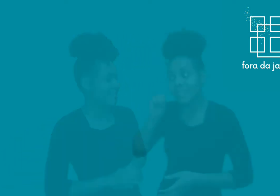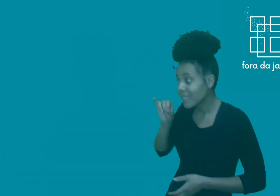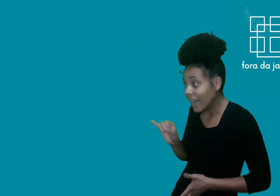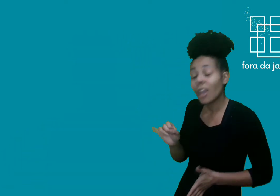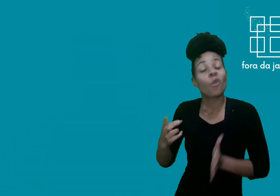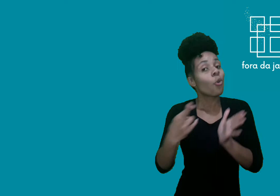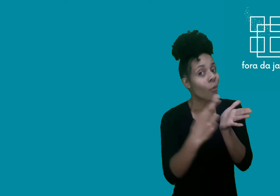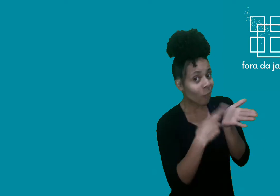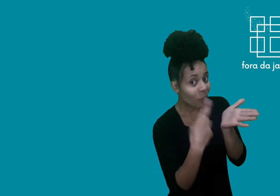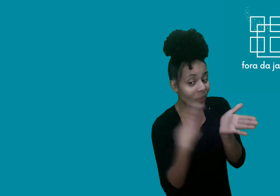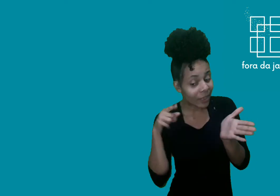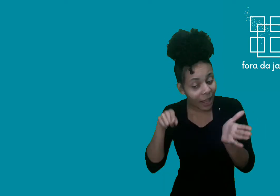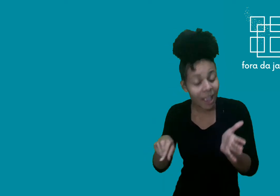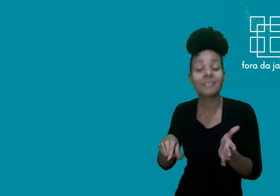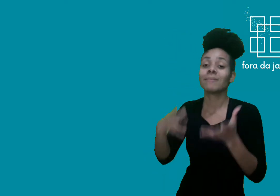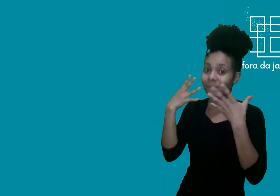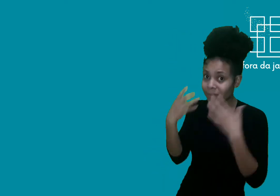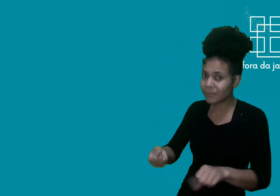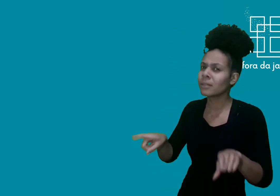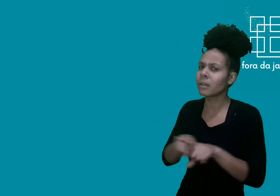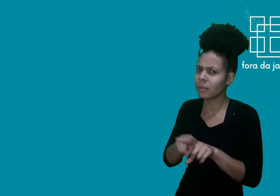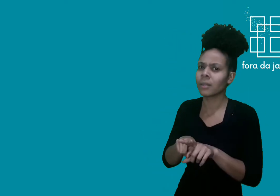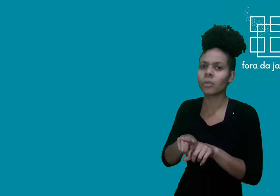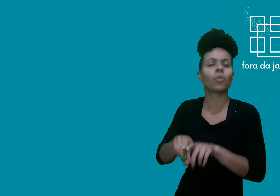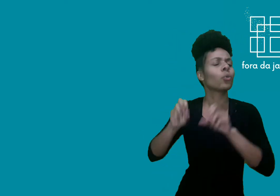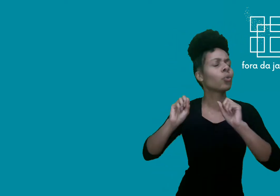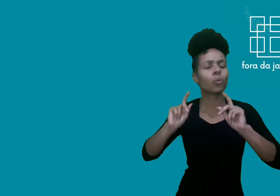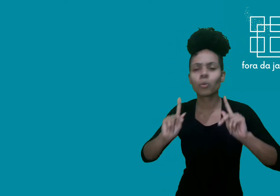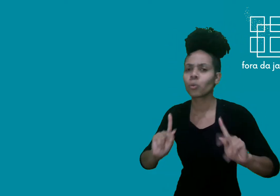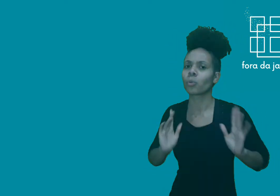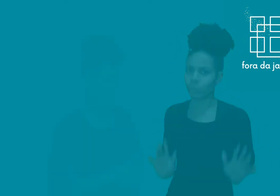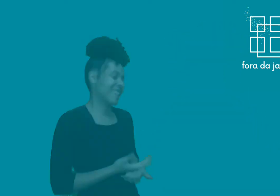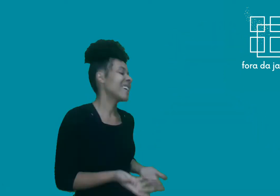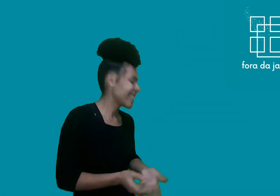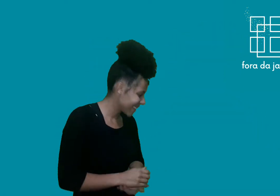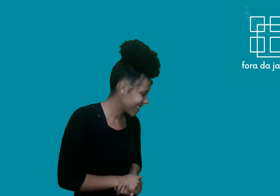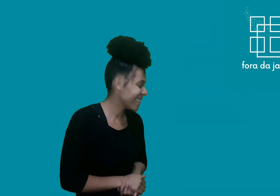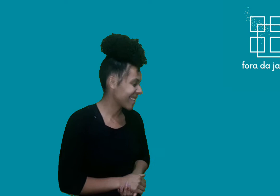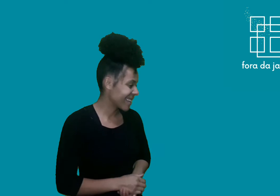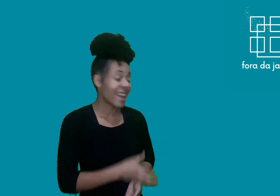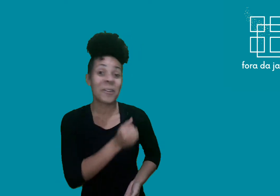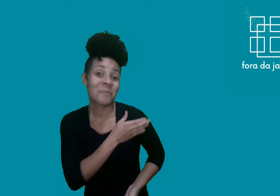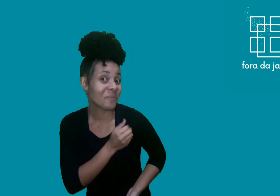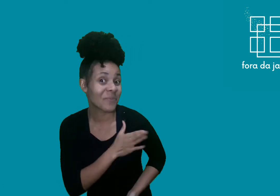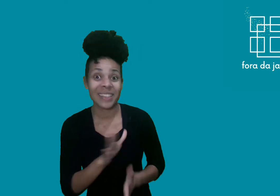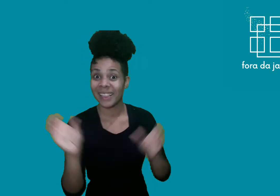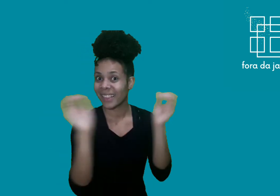futuro. Eu já não via mais nada na minha frente. Como se eu não tivesse nada que eu pudesse fazer que me faria feliz. Eu vou recomendar aqui um teste